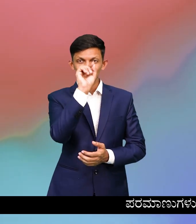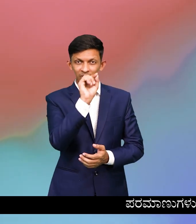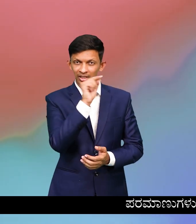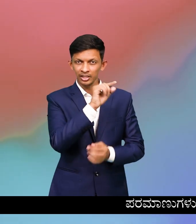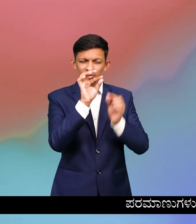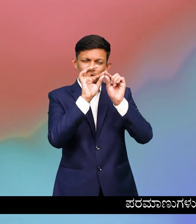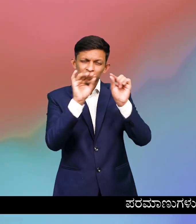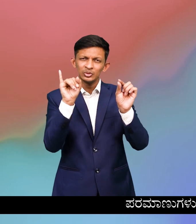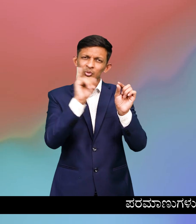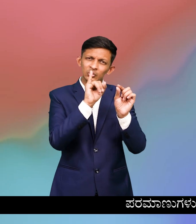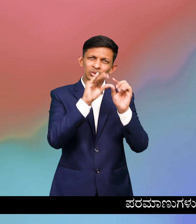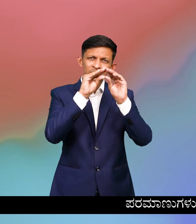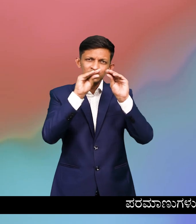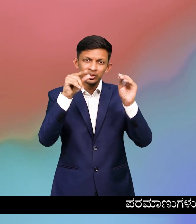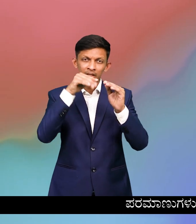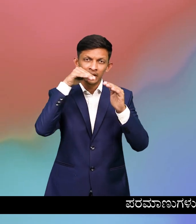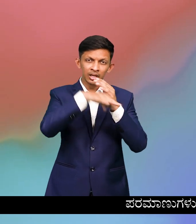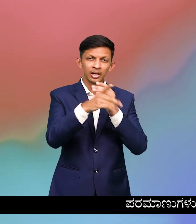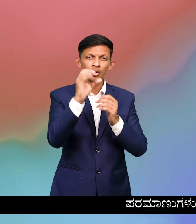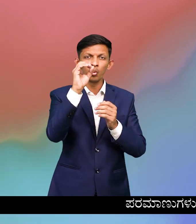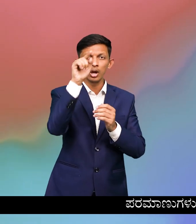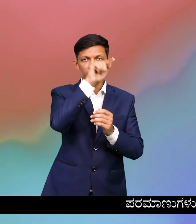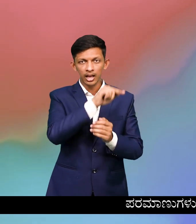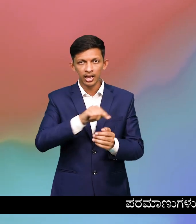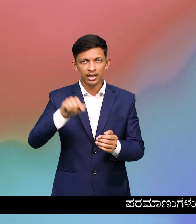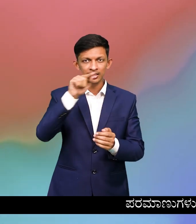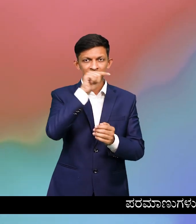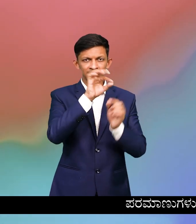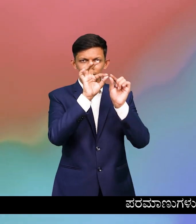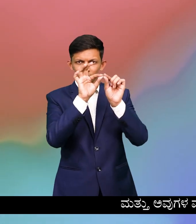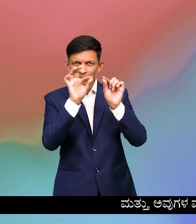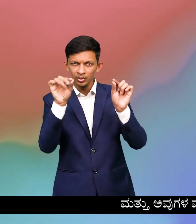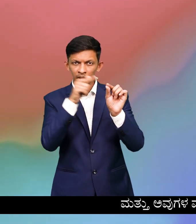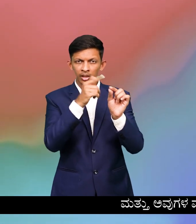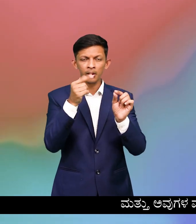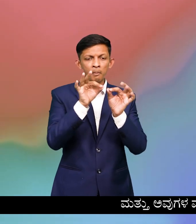ಪರಮಾಣುಗಳು ಚಿಕ್ಕದಾಗಿರುತ್ತವೆ ಮತ್ತು ಗೋಳಾಕಾರದಲ್ಲಿರುತ್ತವೆ ಮತ್ತು